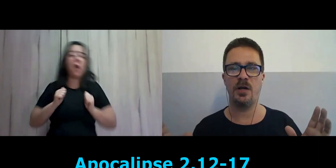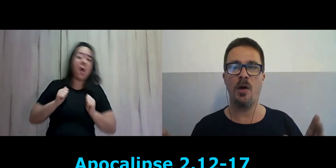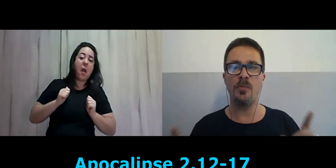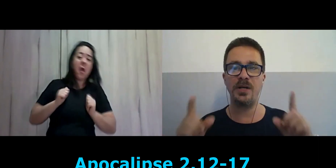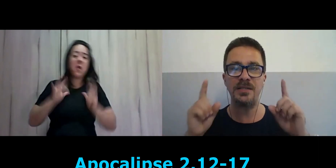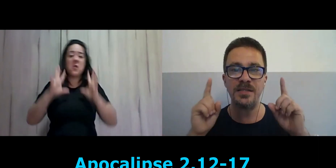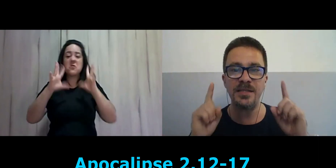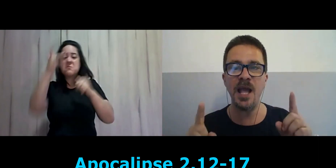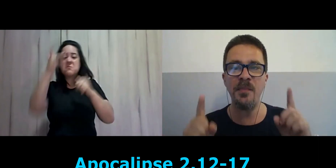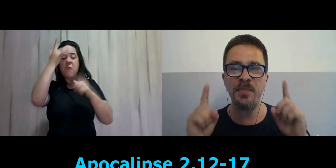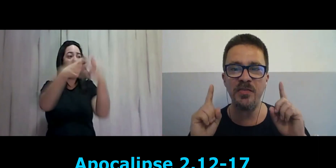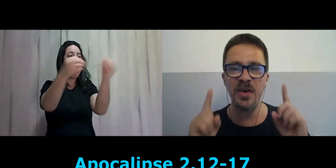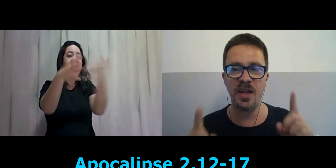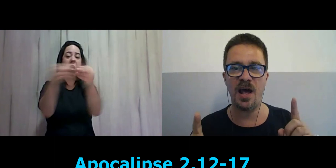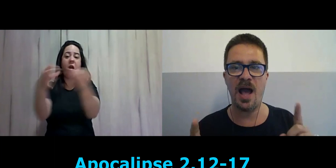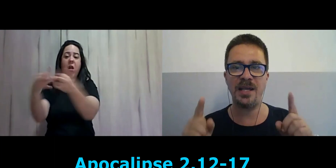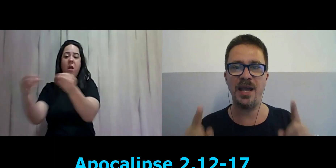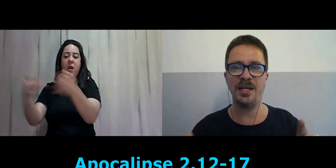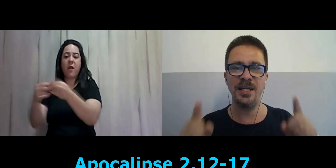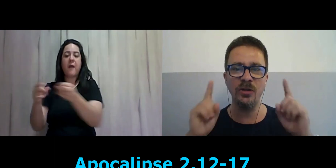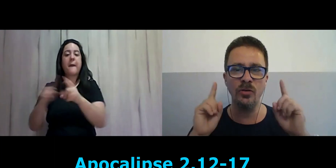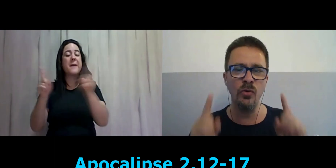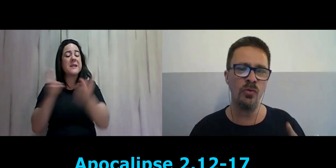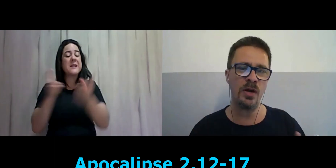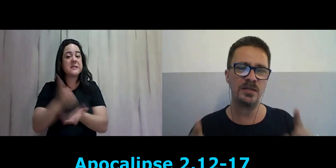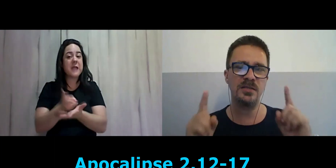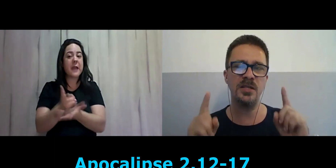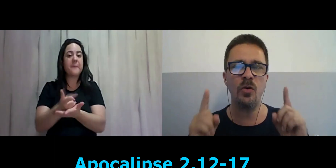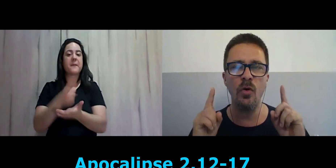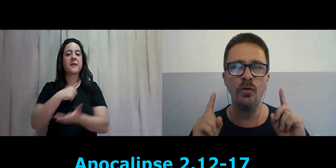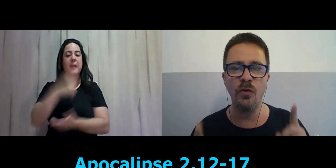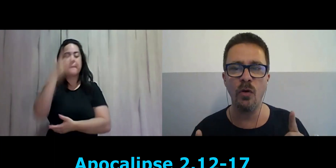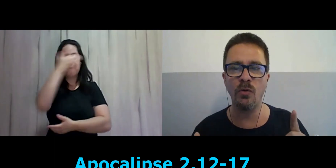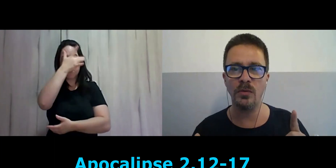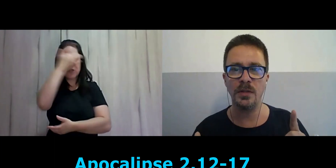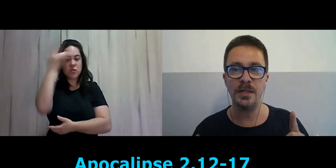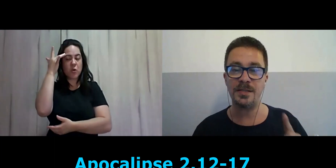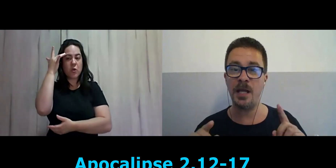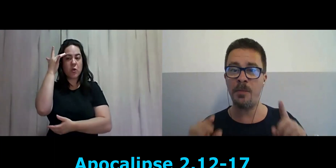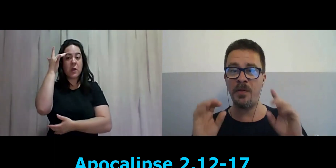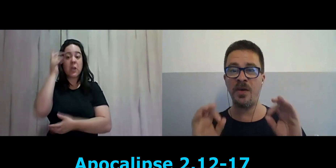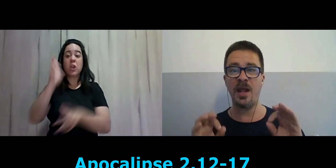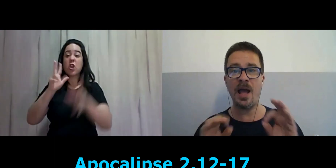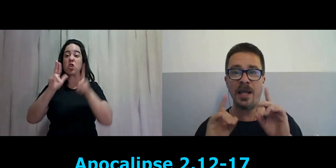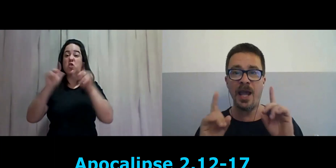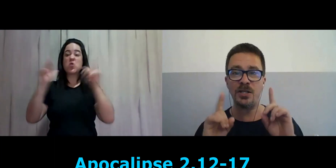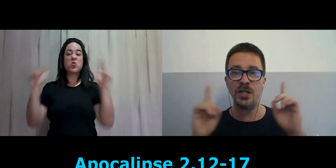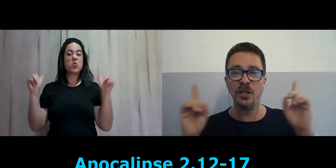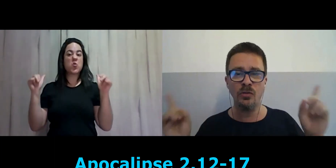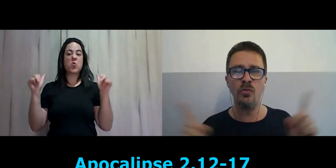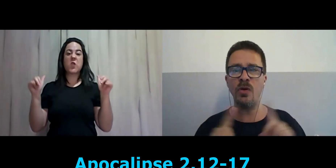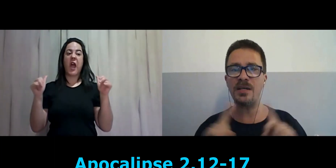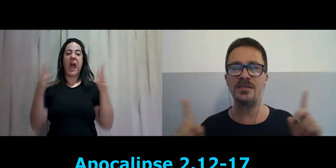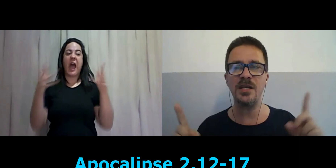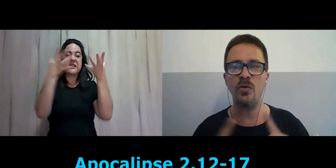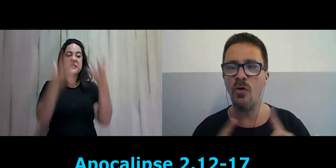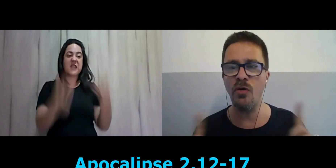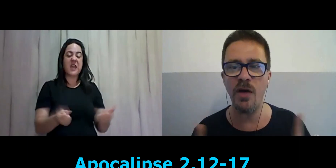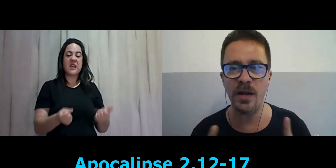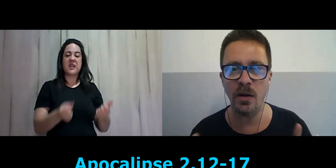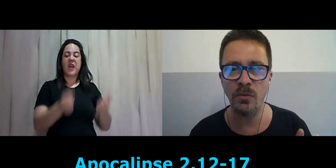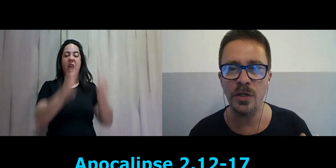desapareceram, porque sempre haverá aquele que nunca se curvou, sempre haverá aqueles que nunca